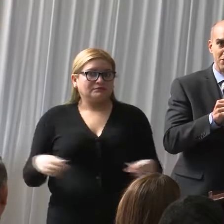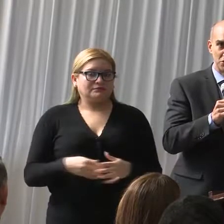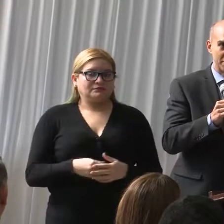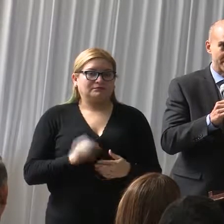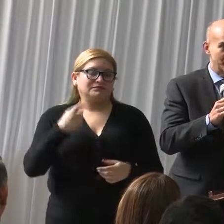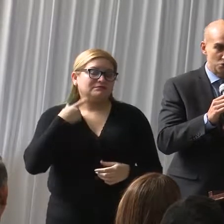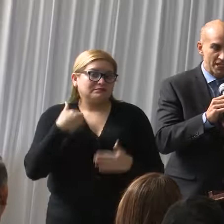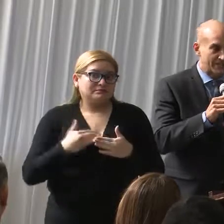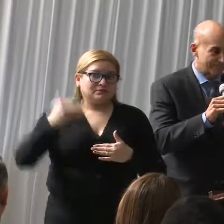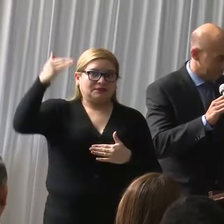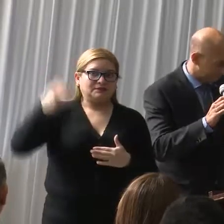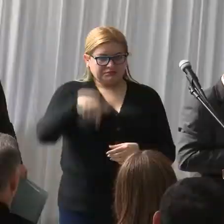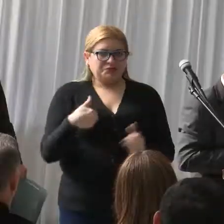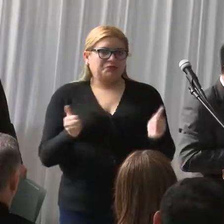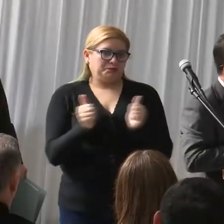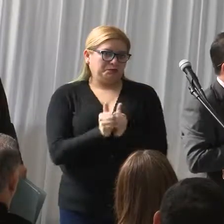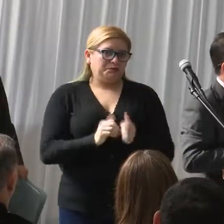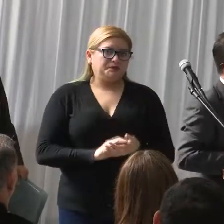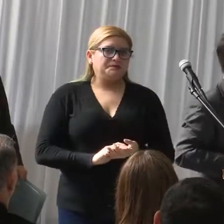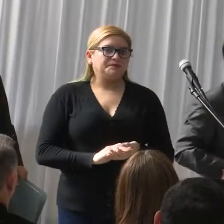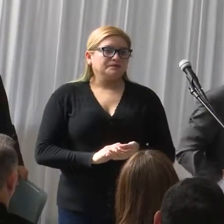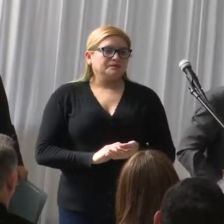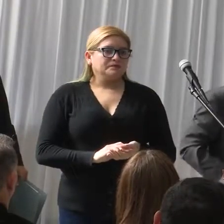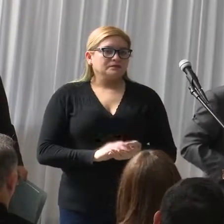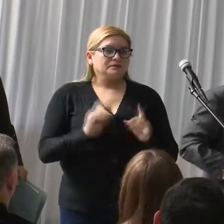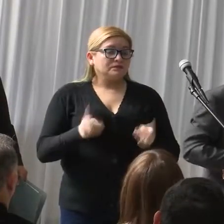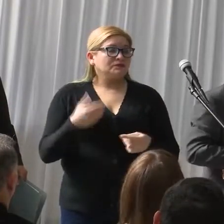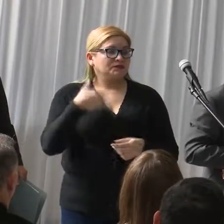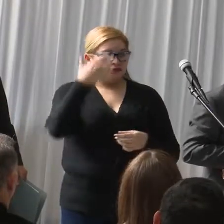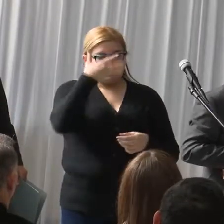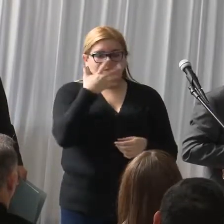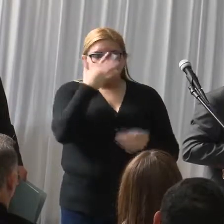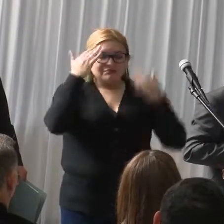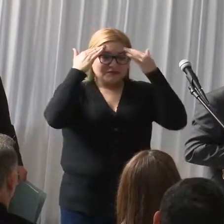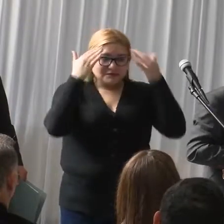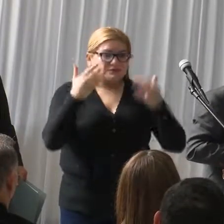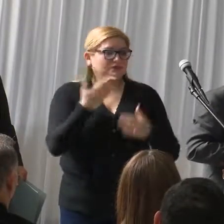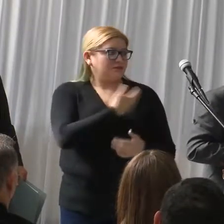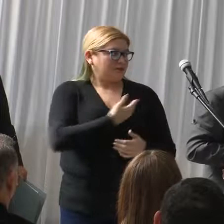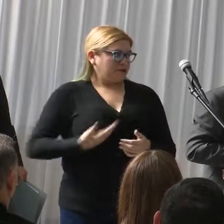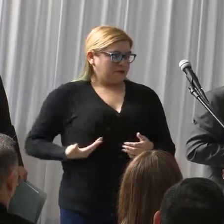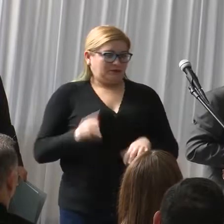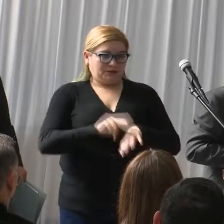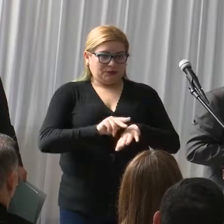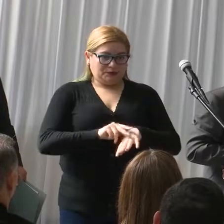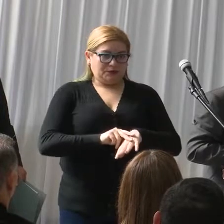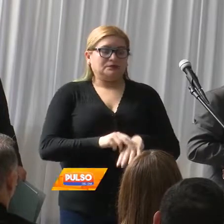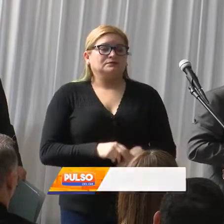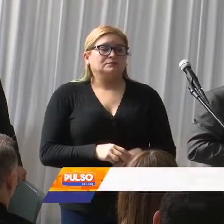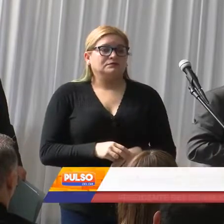más ambiciosas. Muchas gracias. En primer lugar, yo quisiera agradecer al presidente de la República por esta